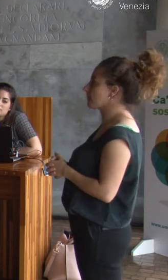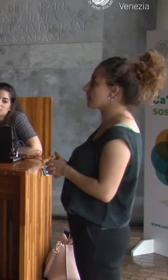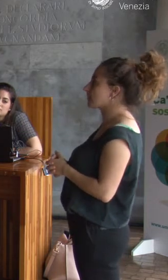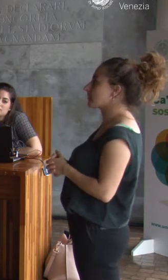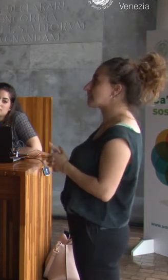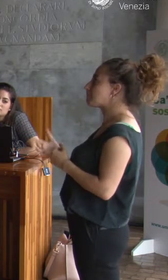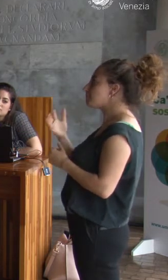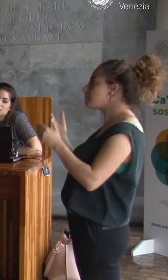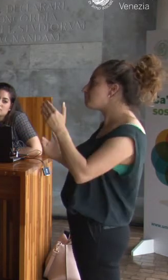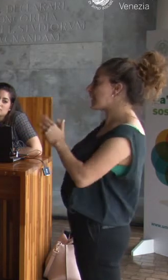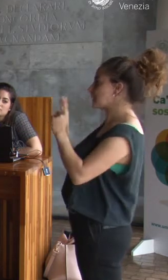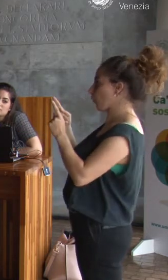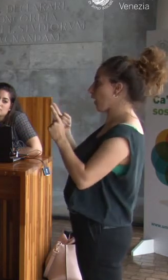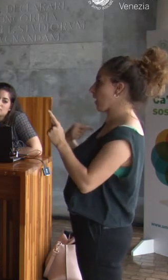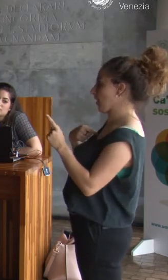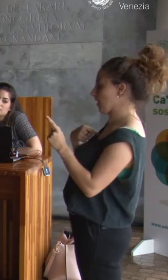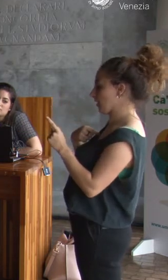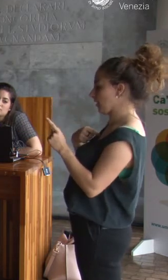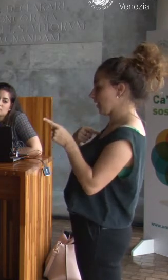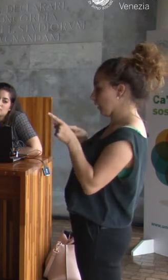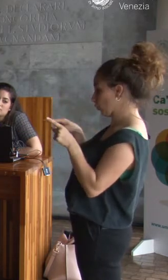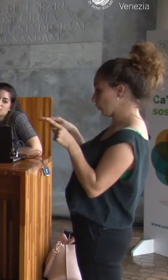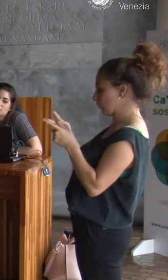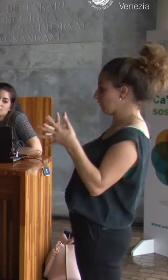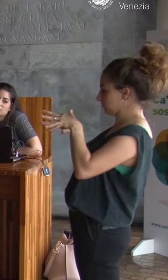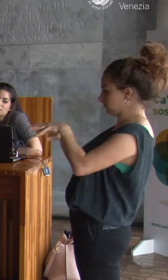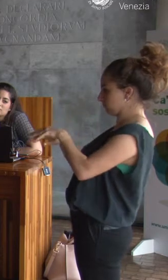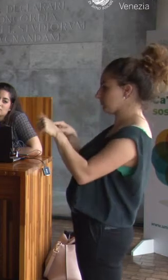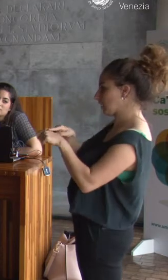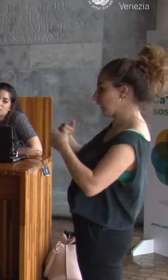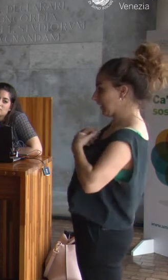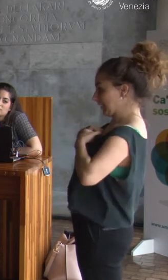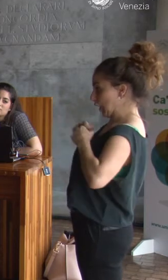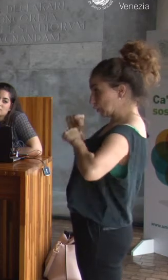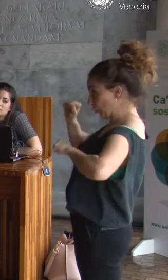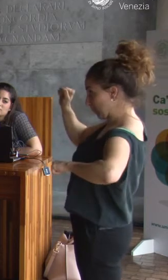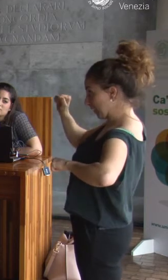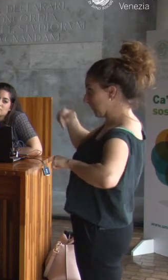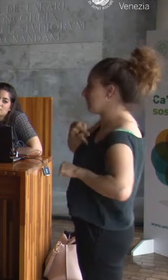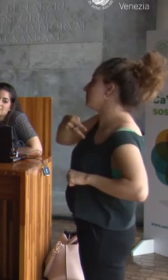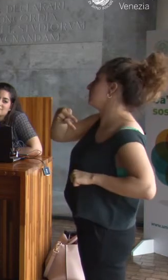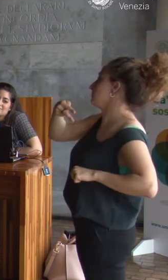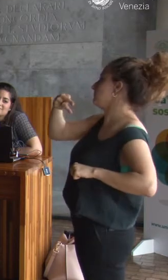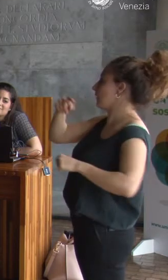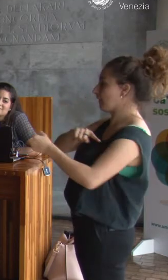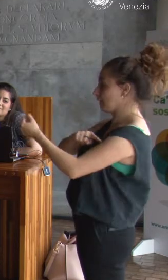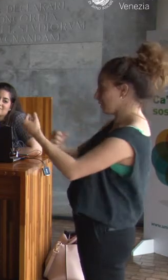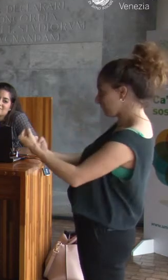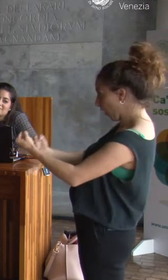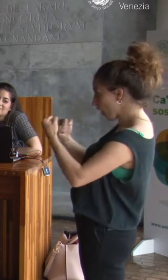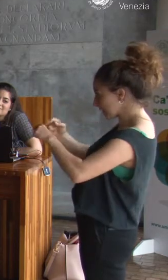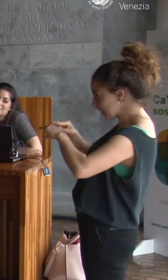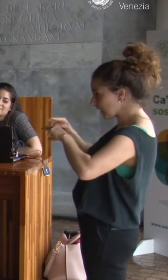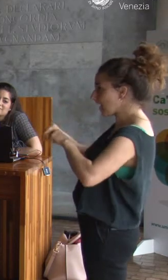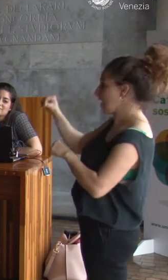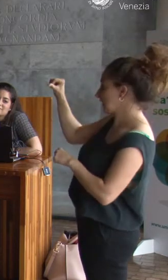L'ideale sarebbe riuscire a conciliare le due parti. Da un lato Superman, che volando e usando la sua forza sovrumana